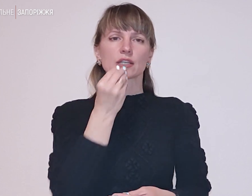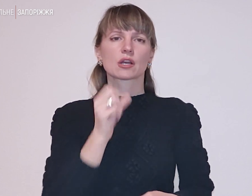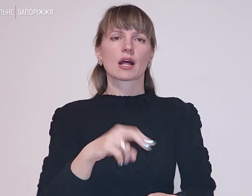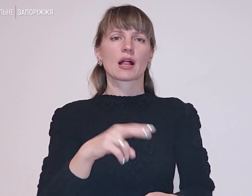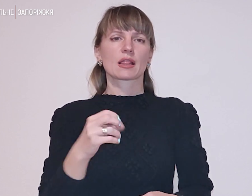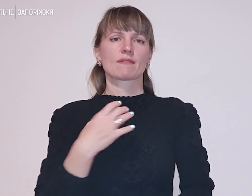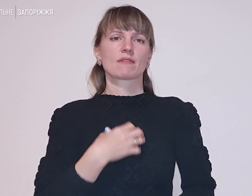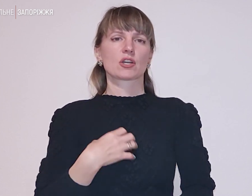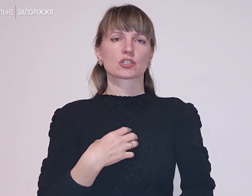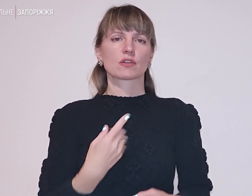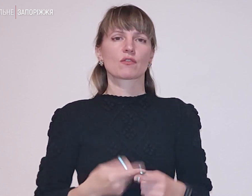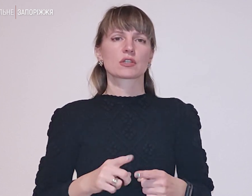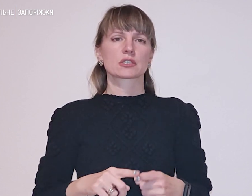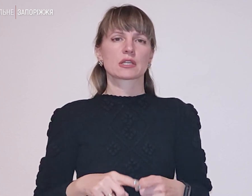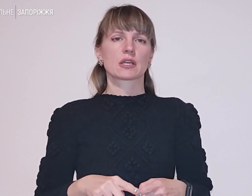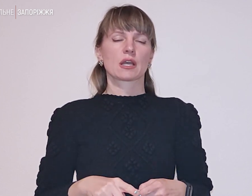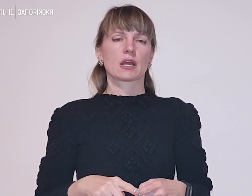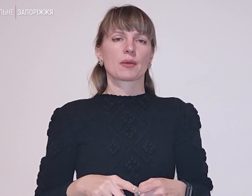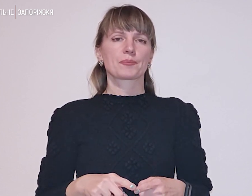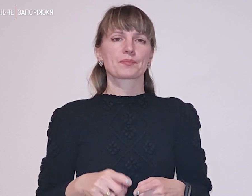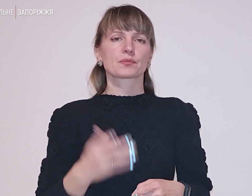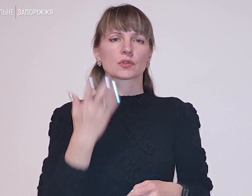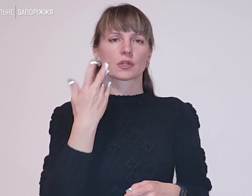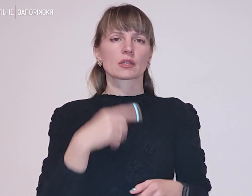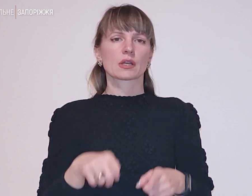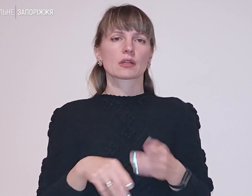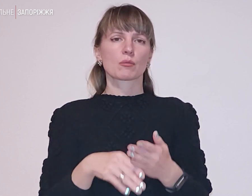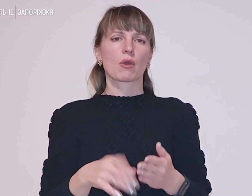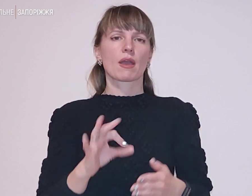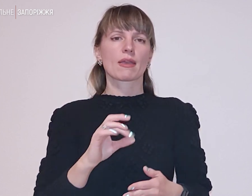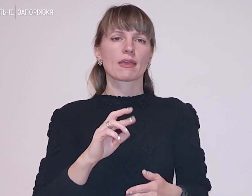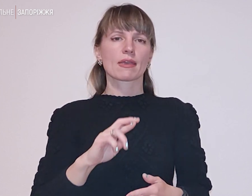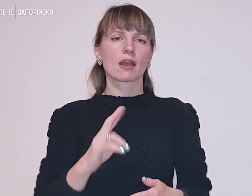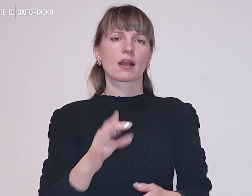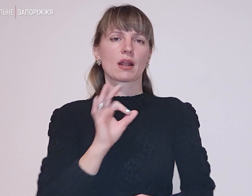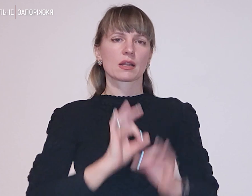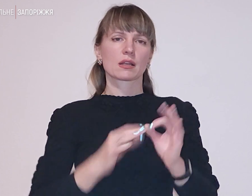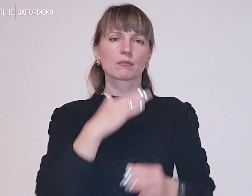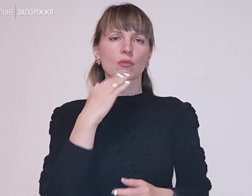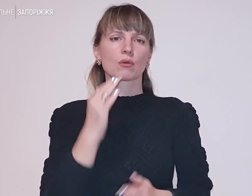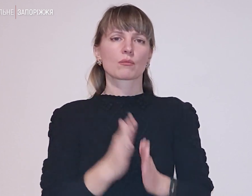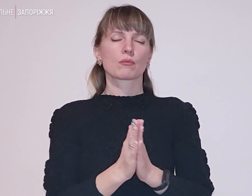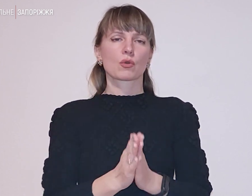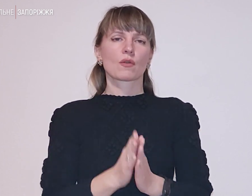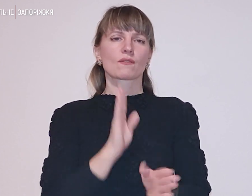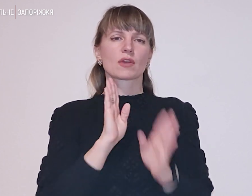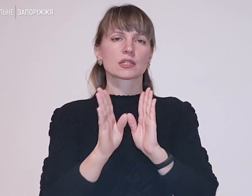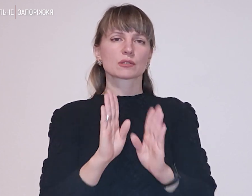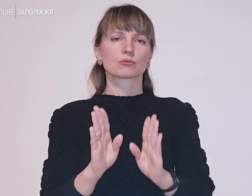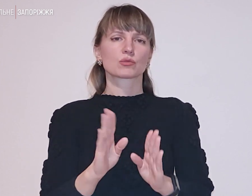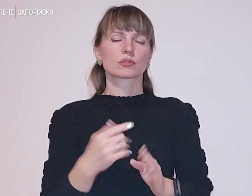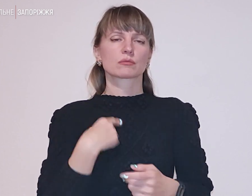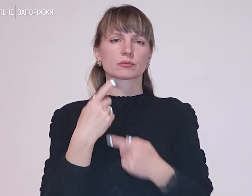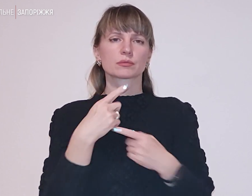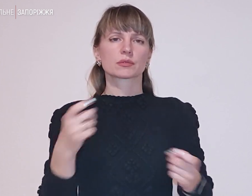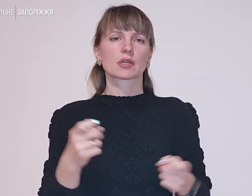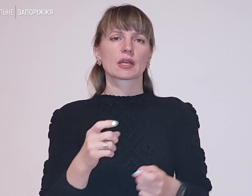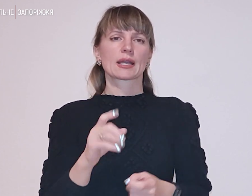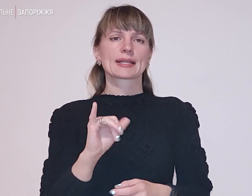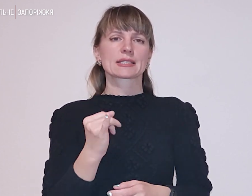важливо дуже це саме такого допомоги, як ліки. Люди дуже багато звертаються, ми в Фейсбуці, о цьому повіщаємо, там, в Інстаграмі, у всіх соціальних мережах